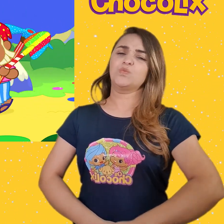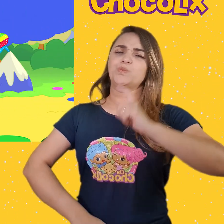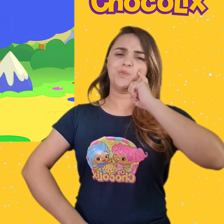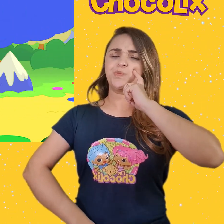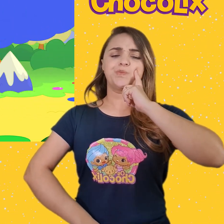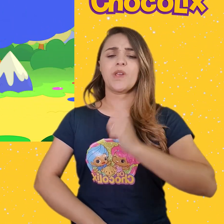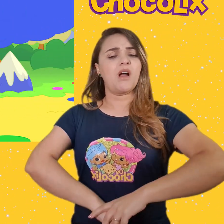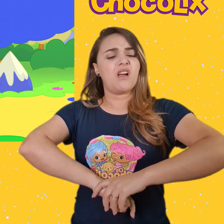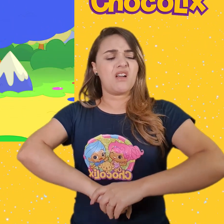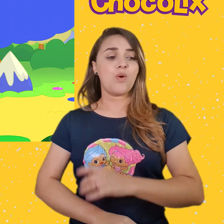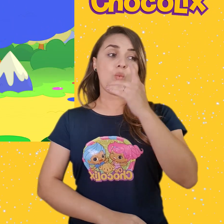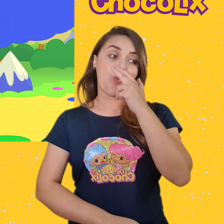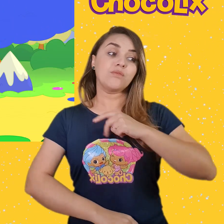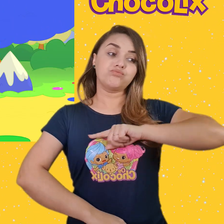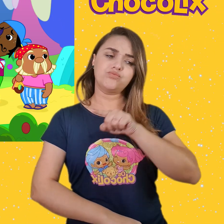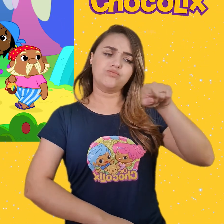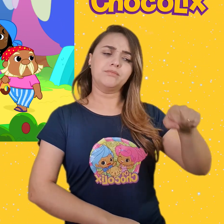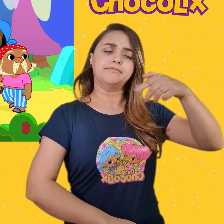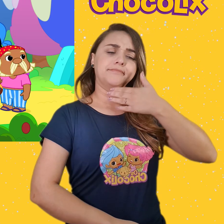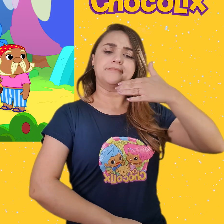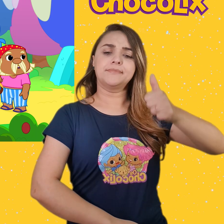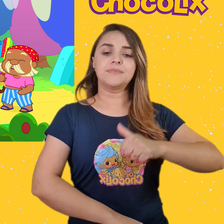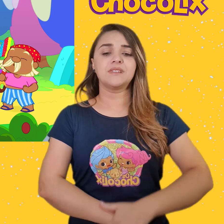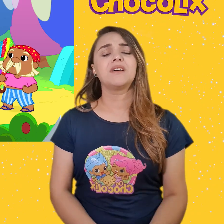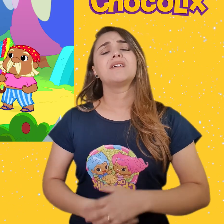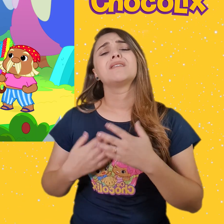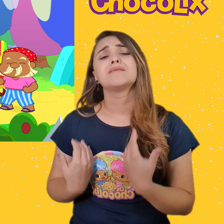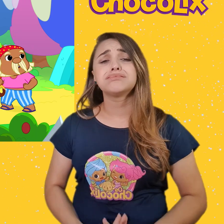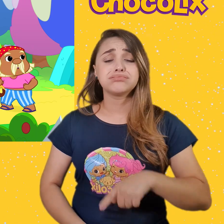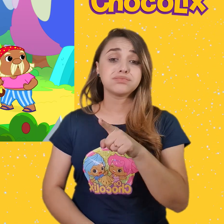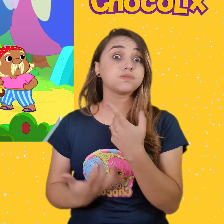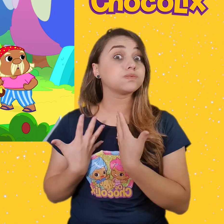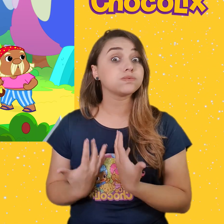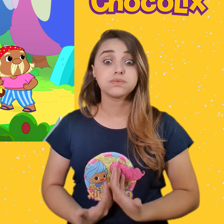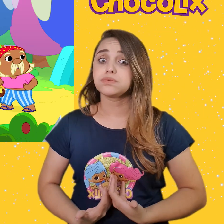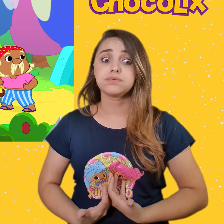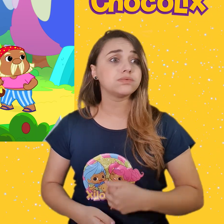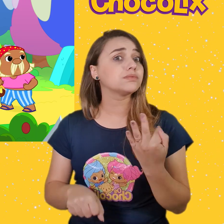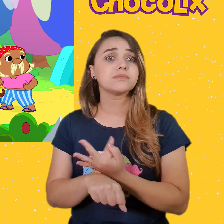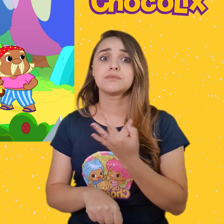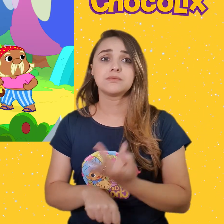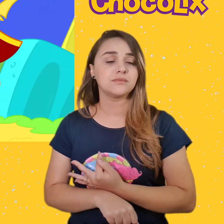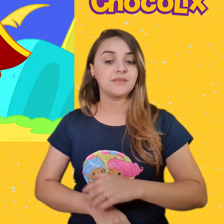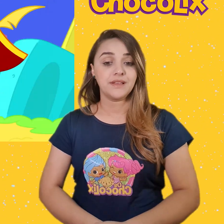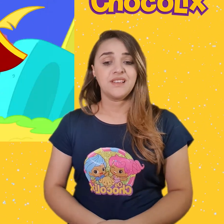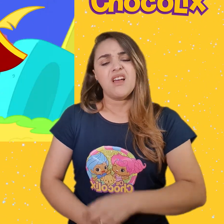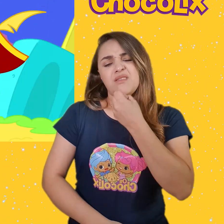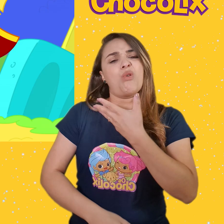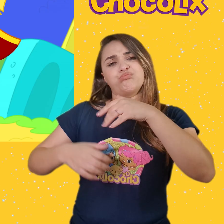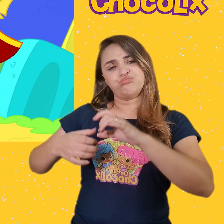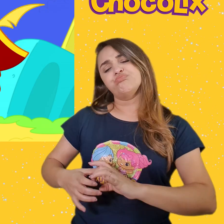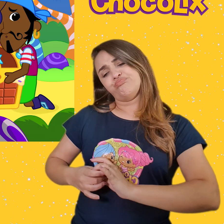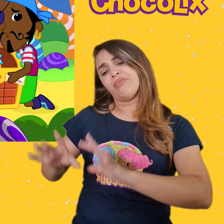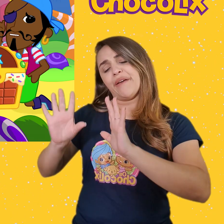Pensando bem, eu acho que ali era melhor. Eles não conseguem dar mais nenhum passo, capitão. Tudo bem, pode ser